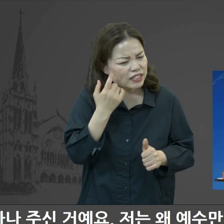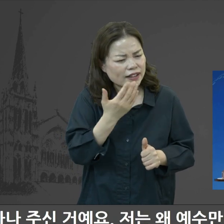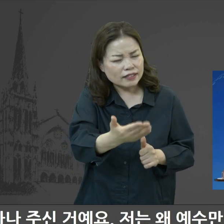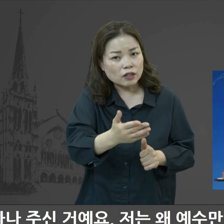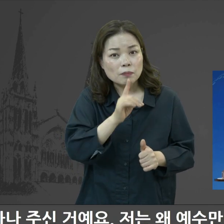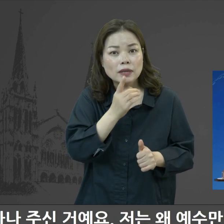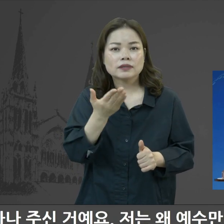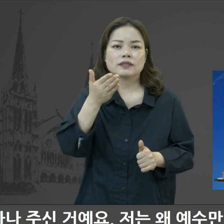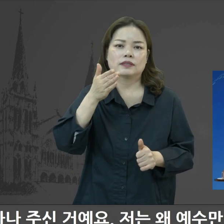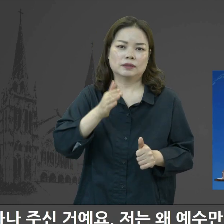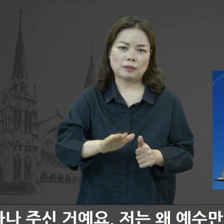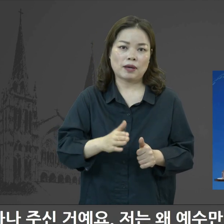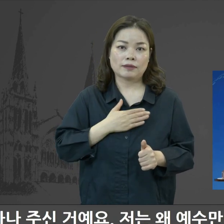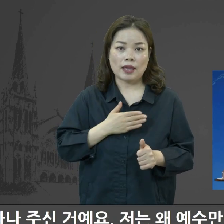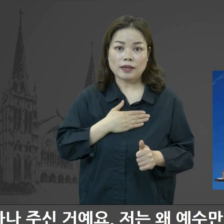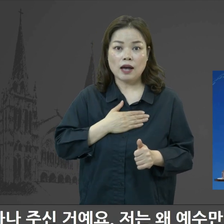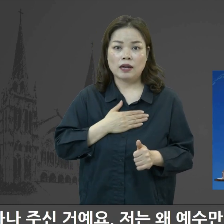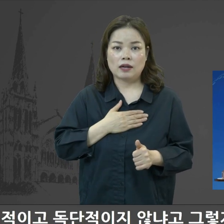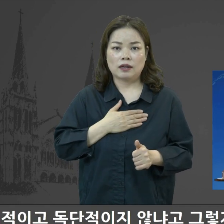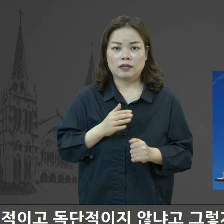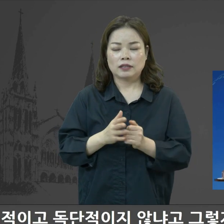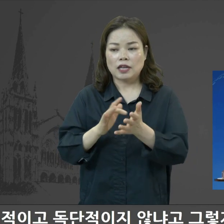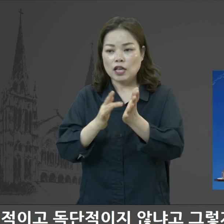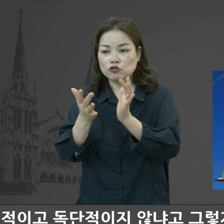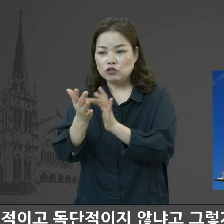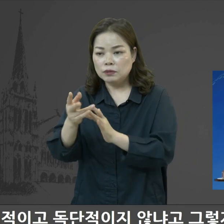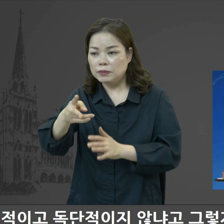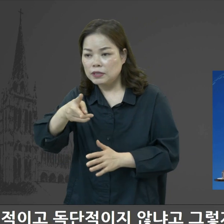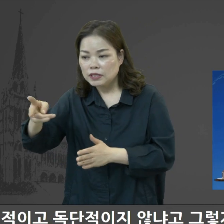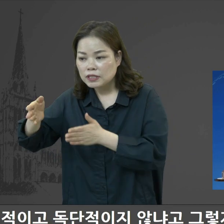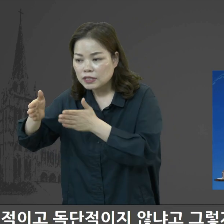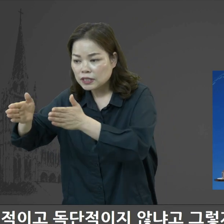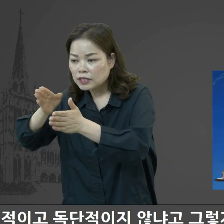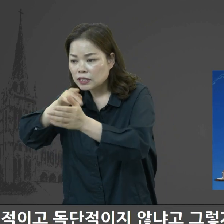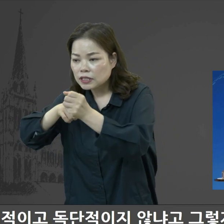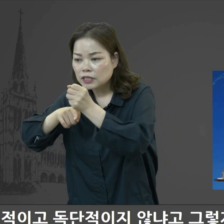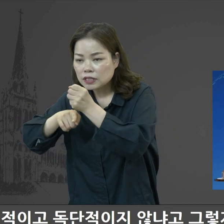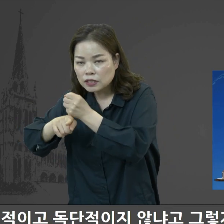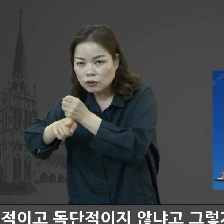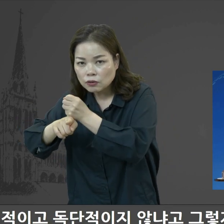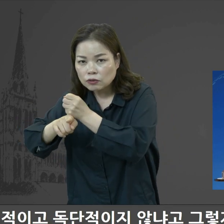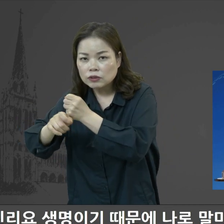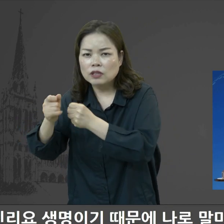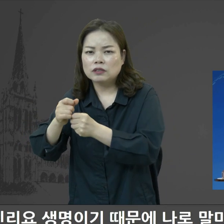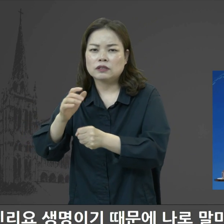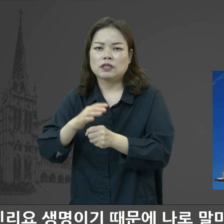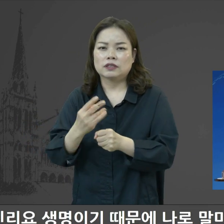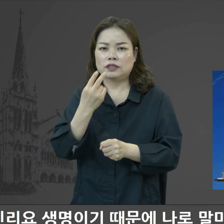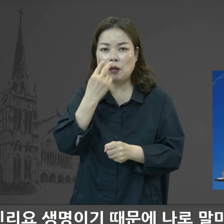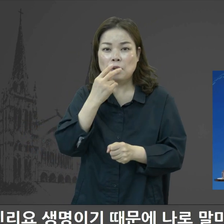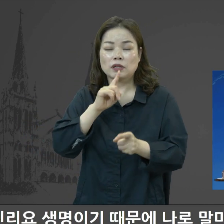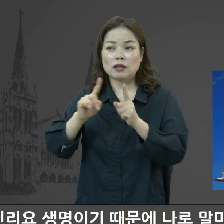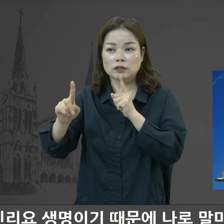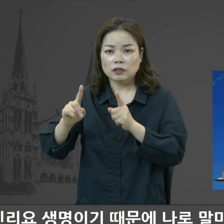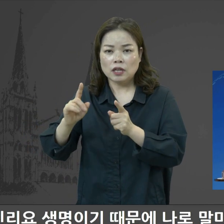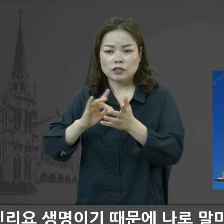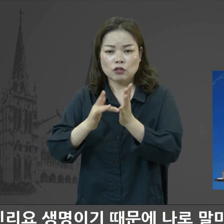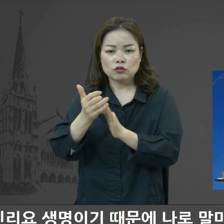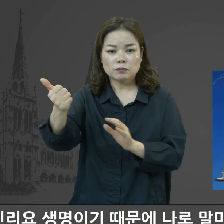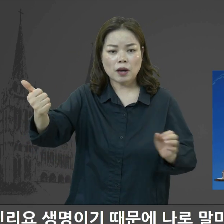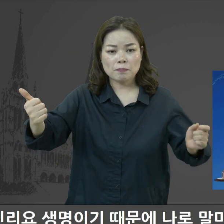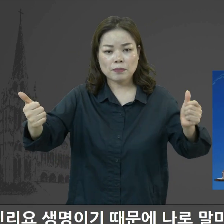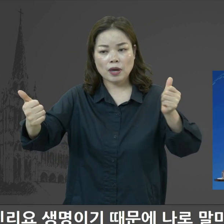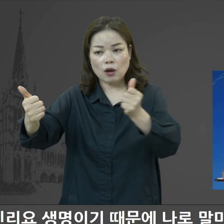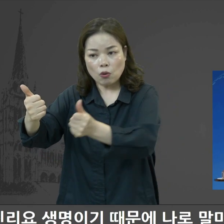그렇게 말했는데요, 내가 곧 길이요 진리요 생명이기 때문에 나로 말미암지 않고는 아버지께로 올 자가 없다라고 하신 말씀이 제가